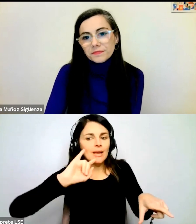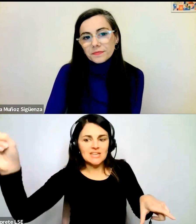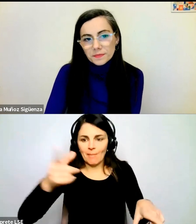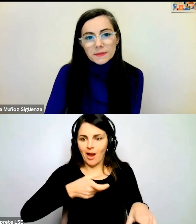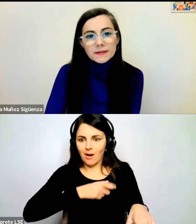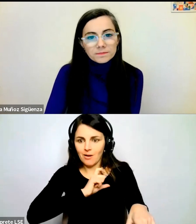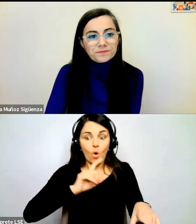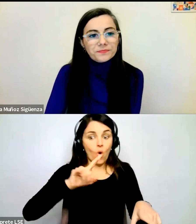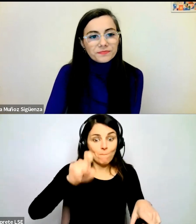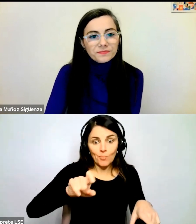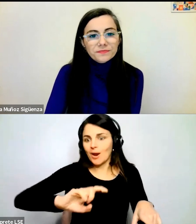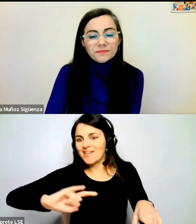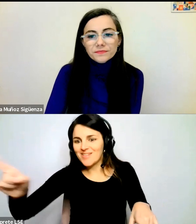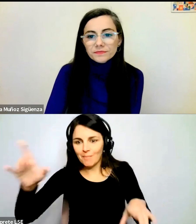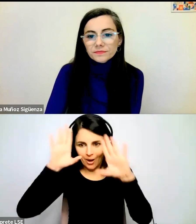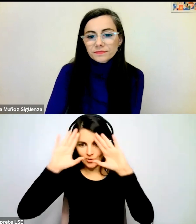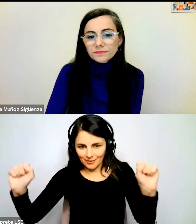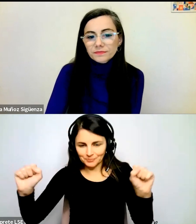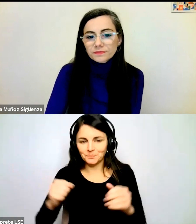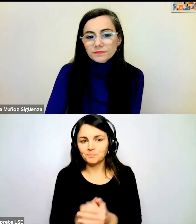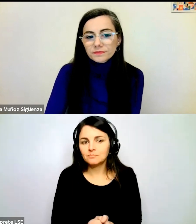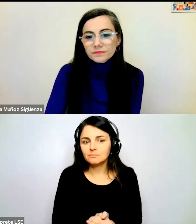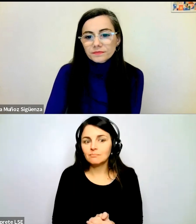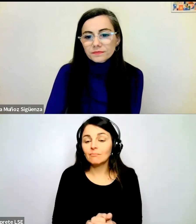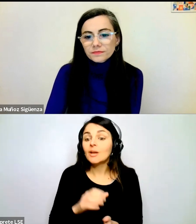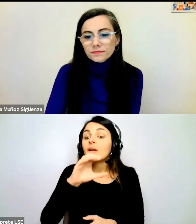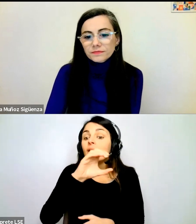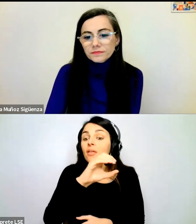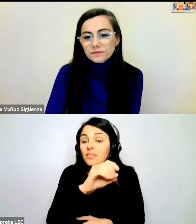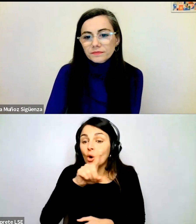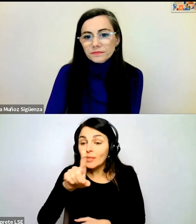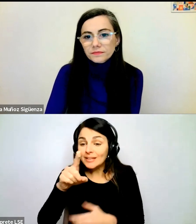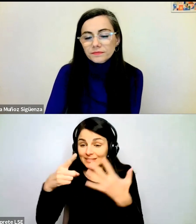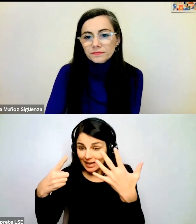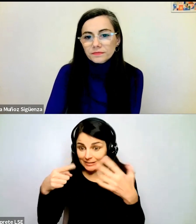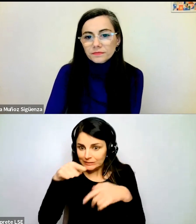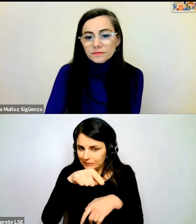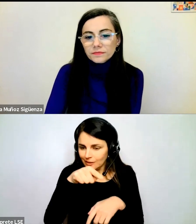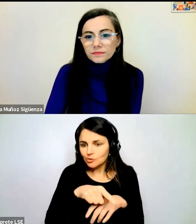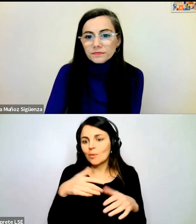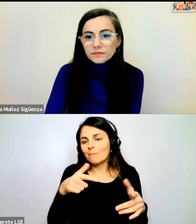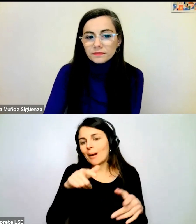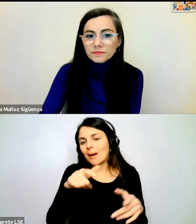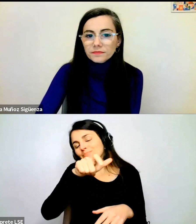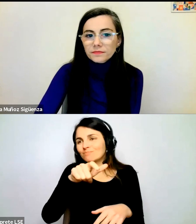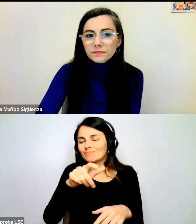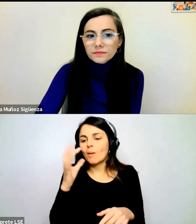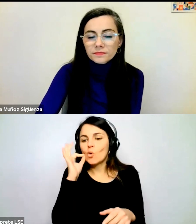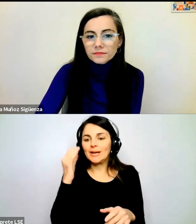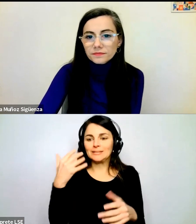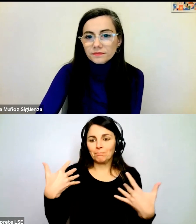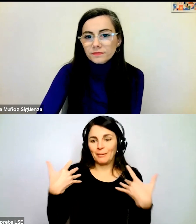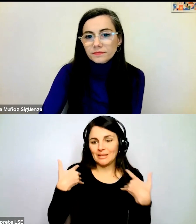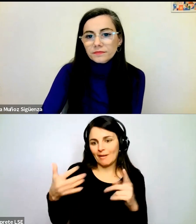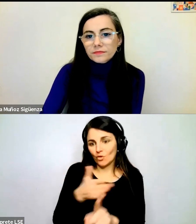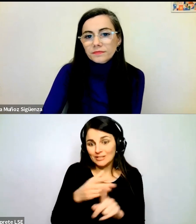El 016, que es la atención a víctimas de violencia de género o a cualquier persona que lo tenga cerca y que quiera llamar para